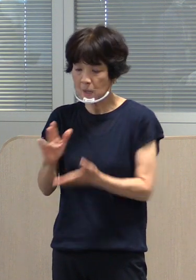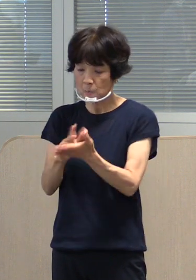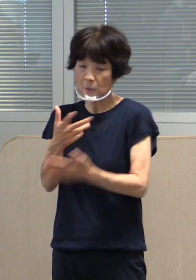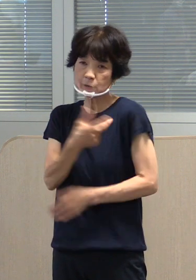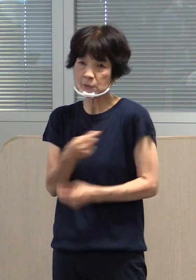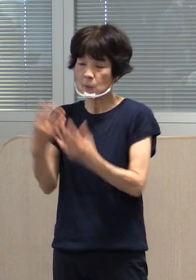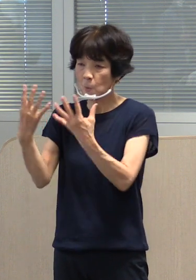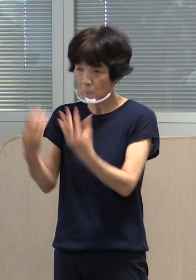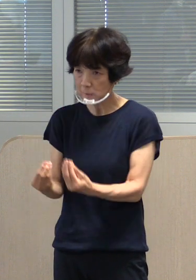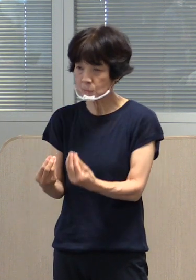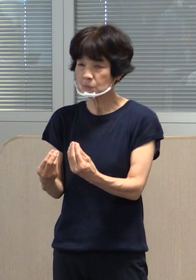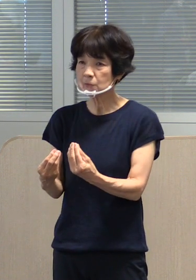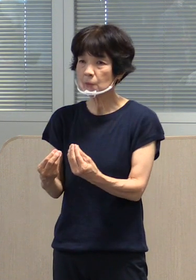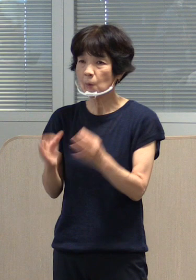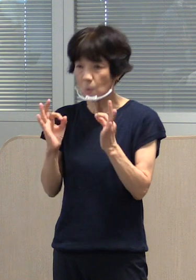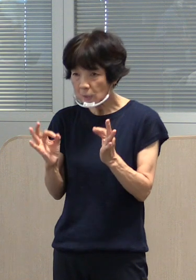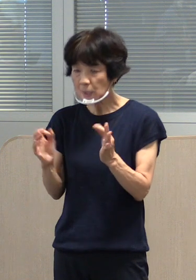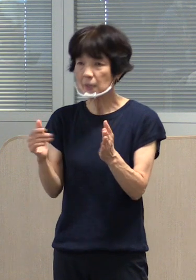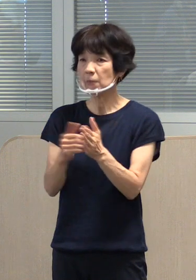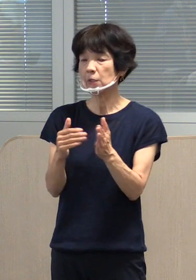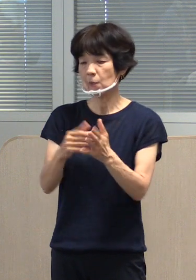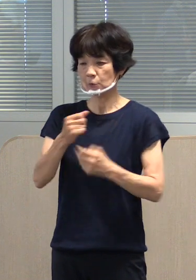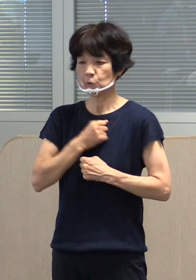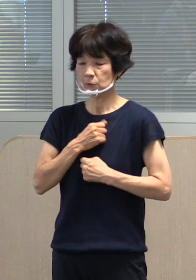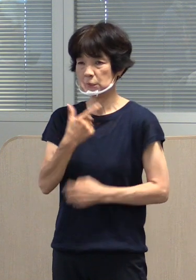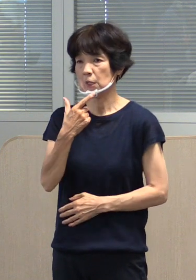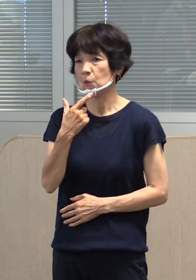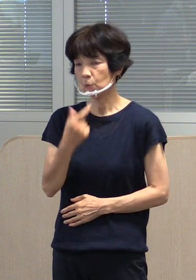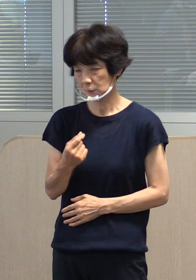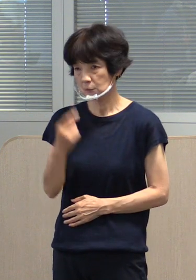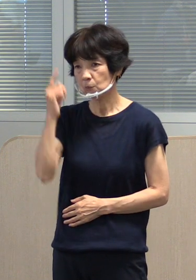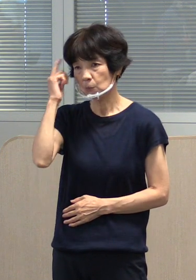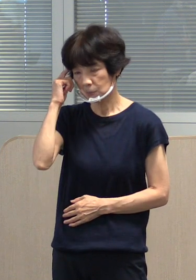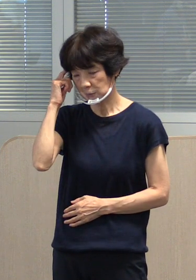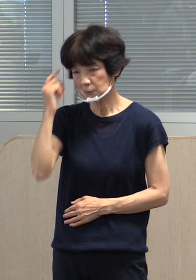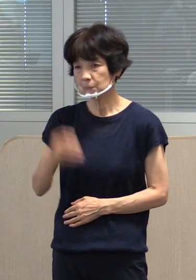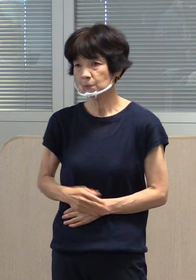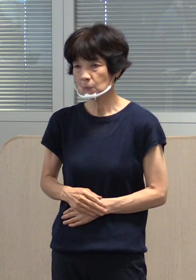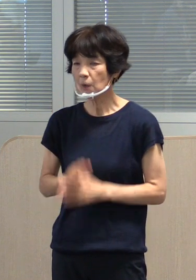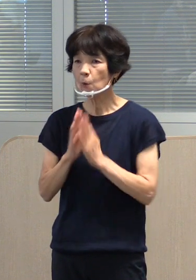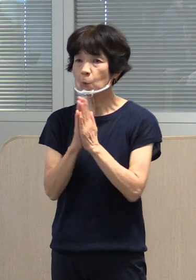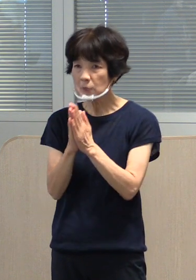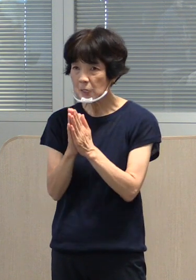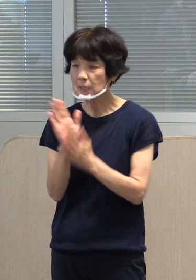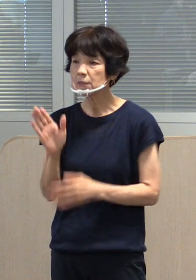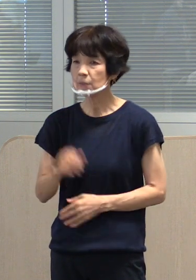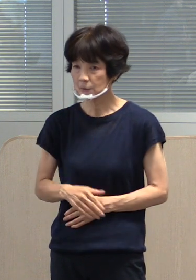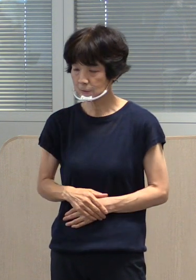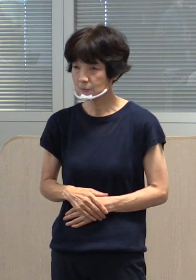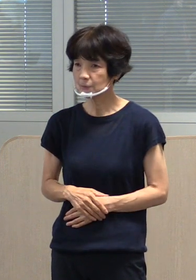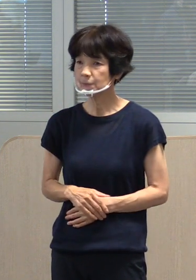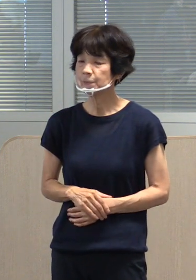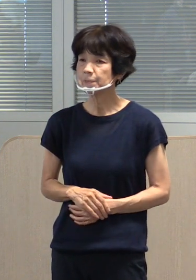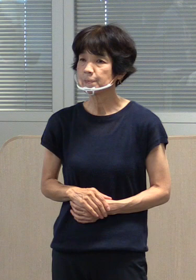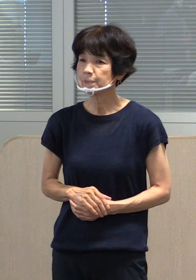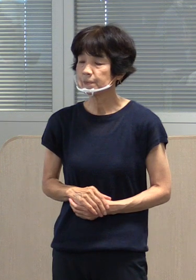は、十分に注意をしていただきたいと思います。注意をしていただくようにお願いします。